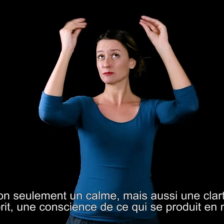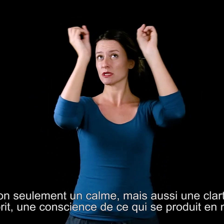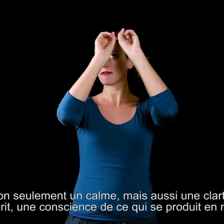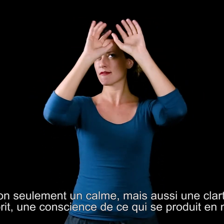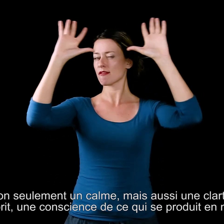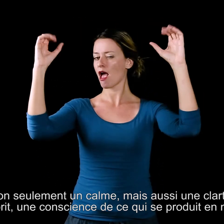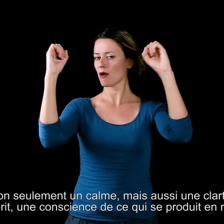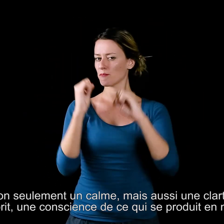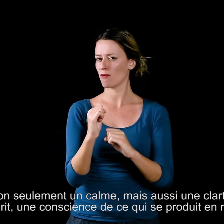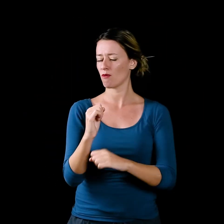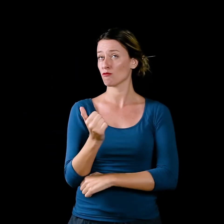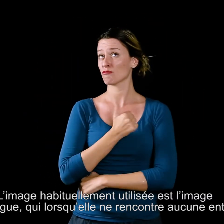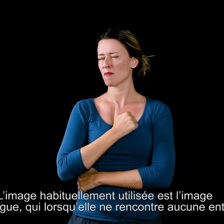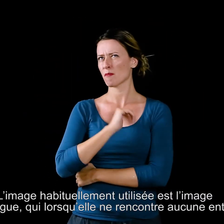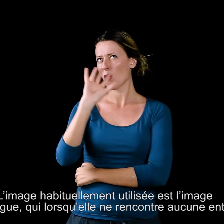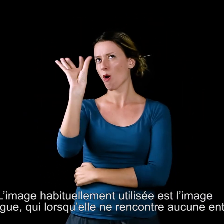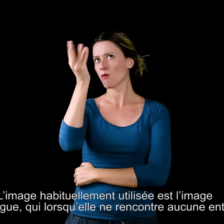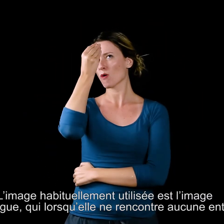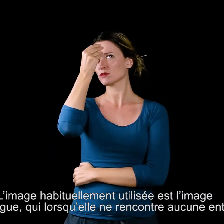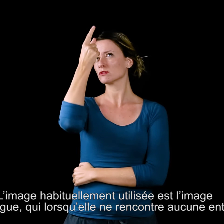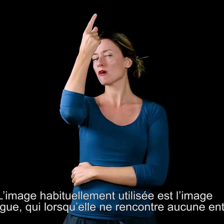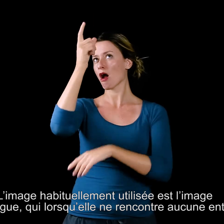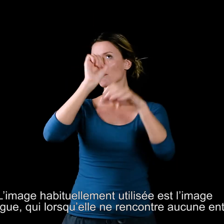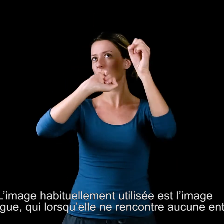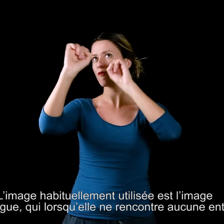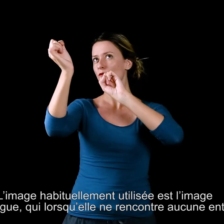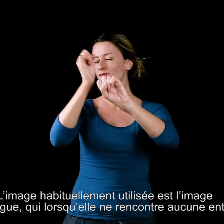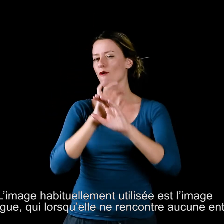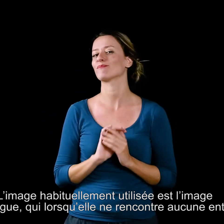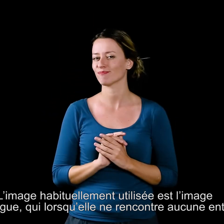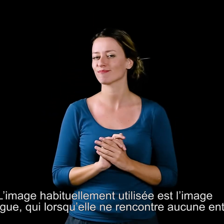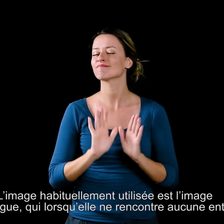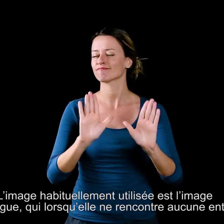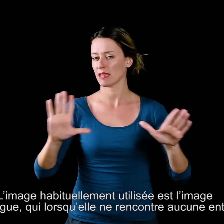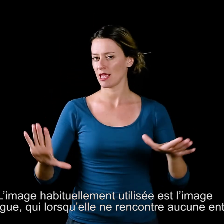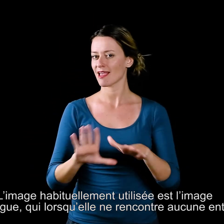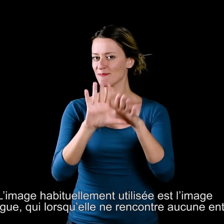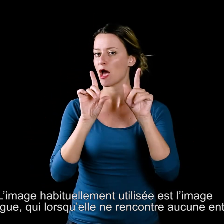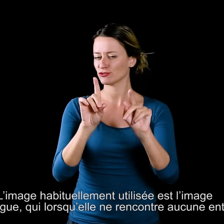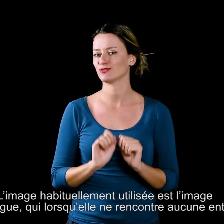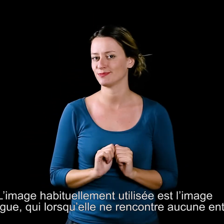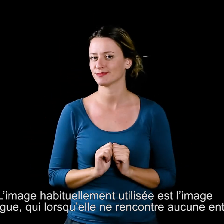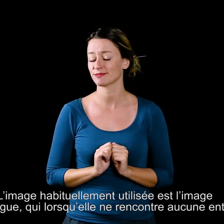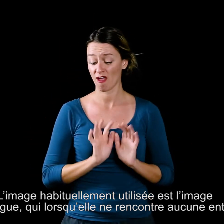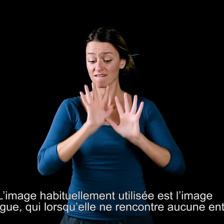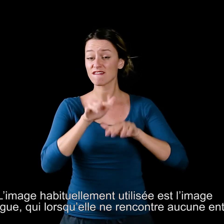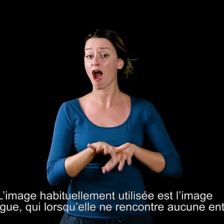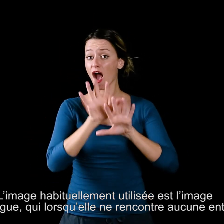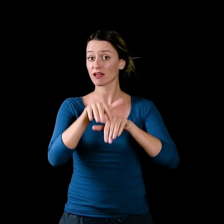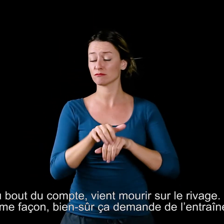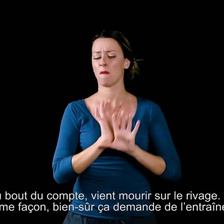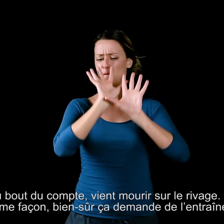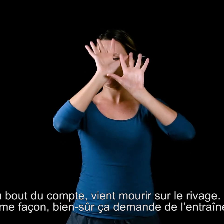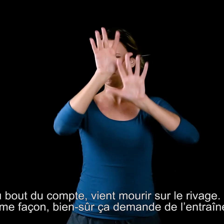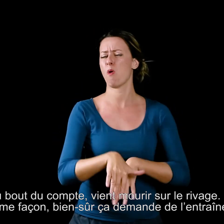ce qui se produit en nous. L'image habituellement utilisée, c'est l'image de la vague qui, lorsqu'elle ne rencontre aucune